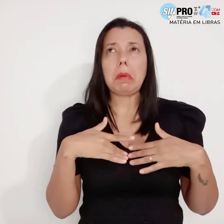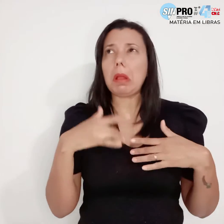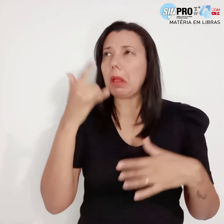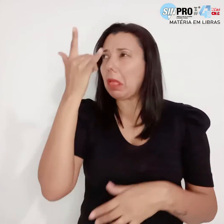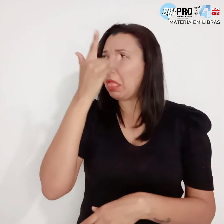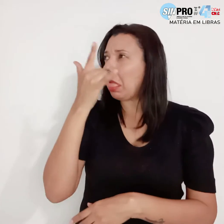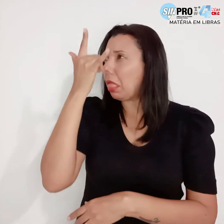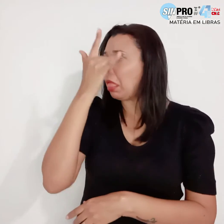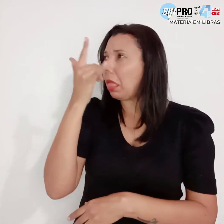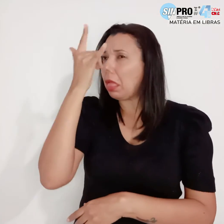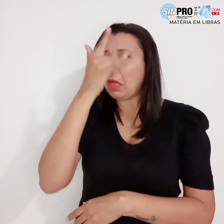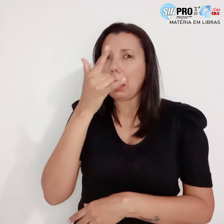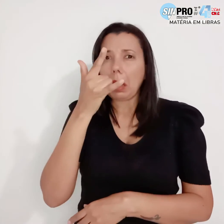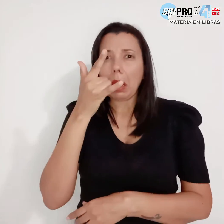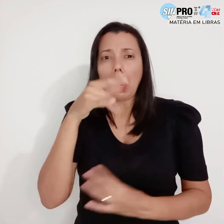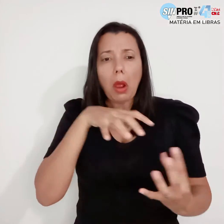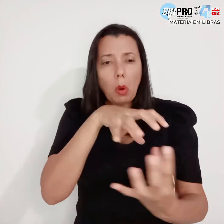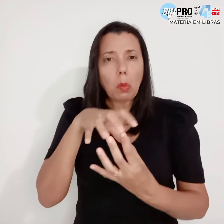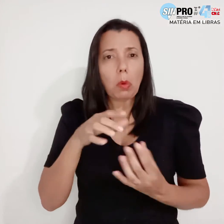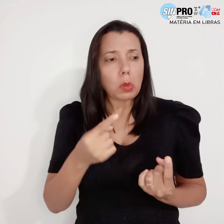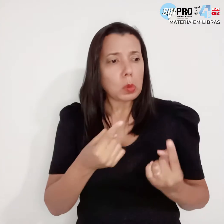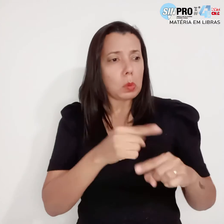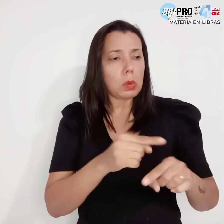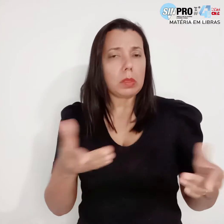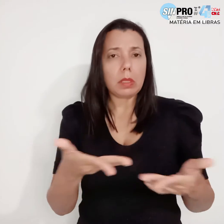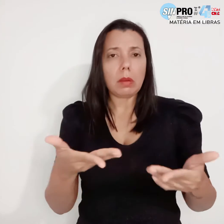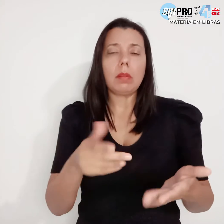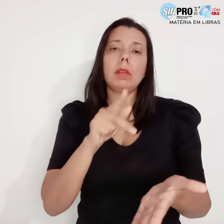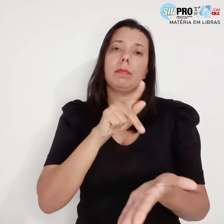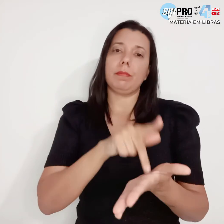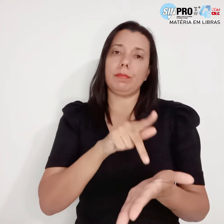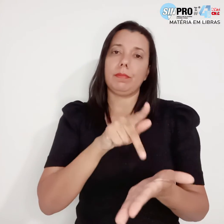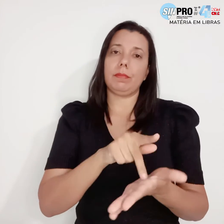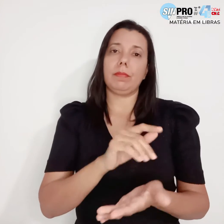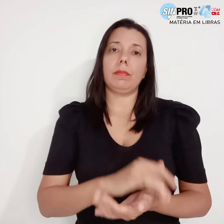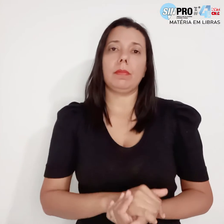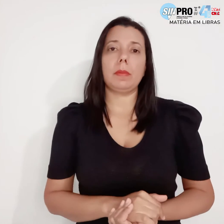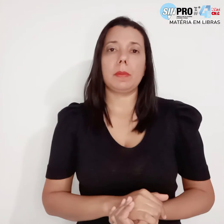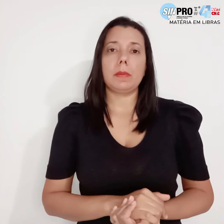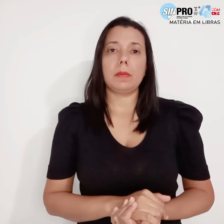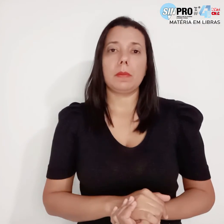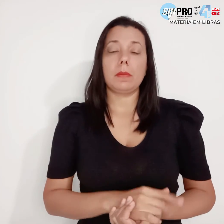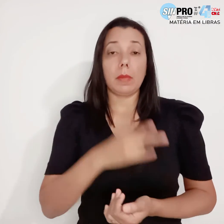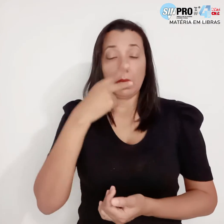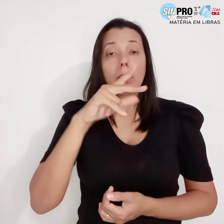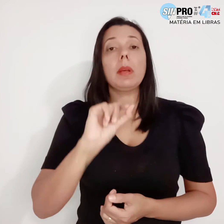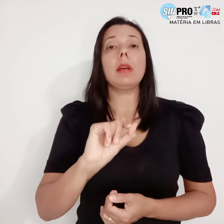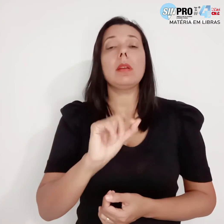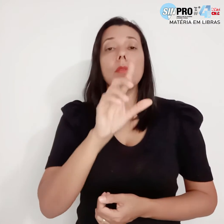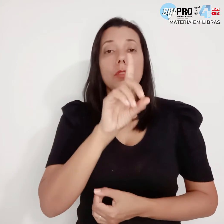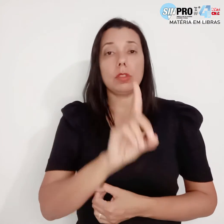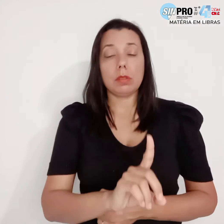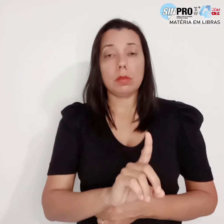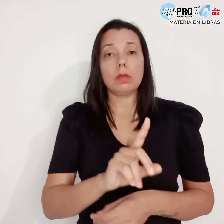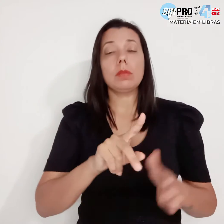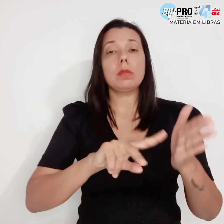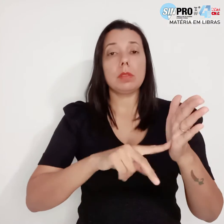imerso ao mundo contrário com a atual realidade. Para o diretor do